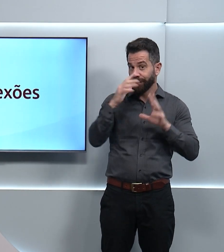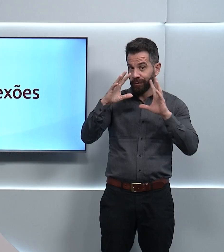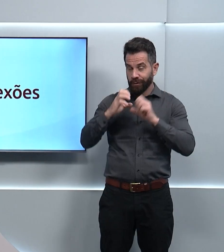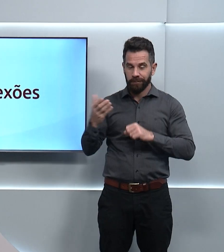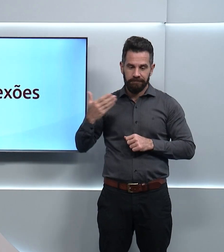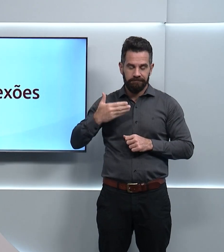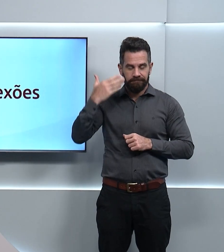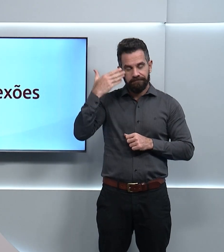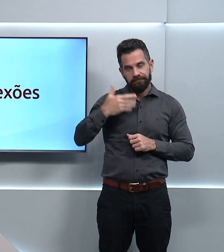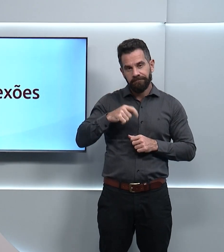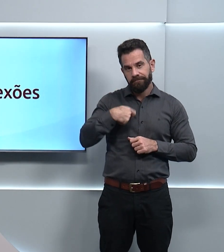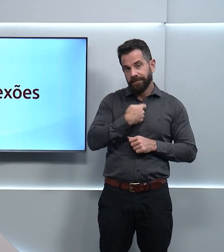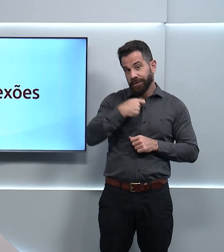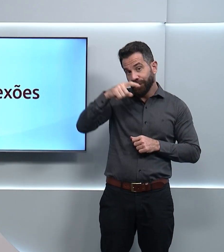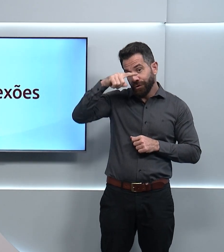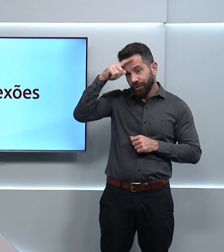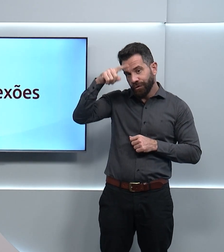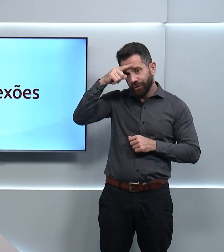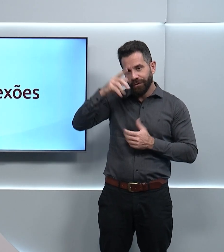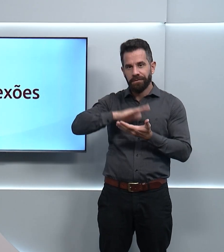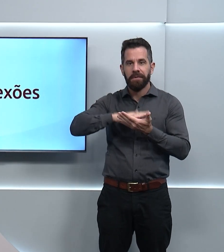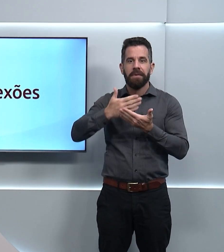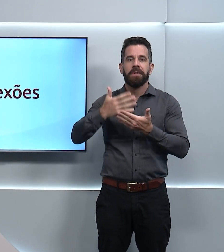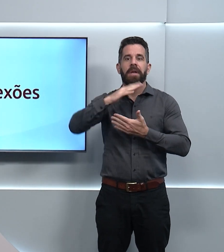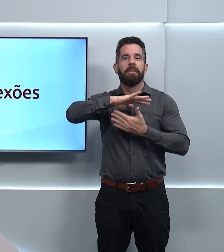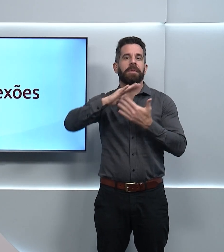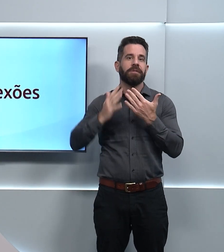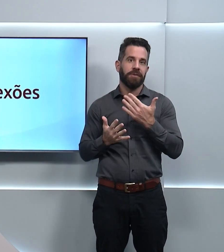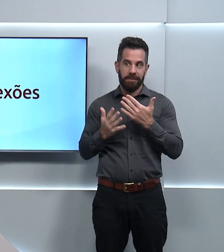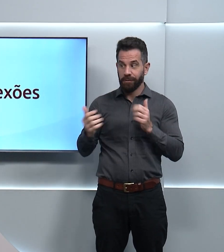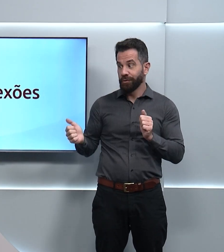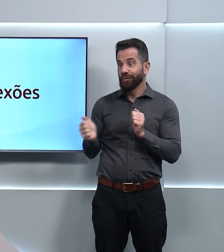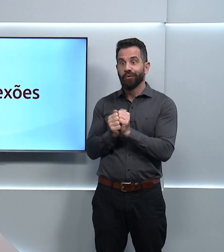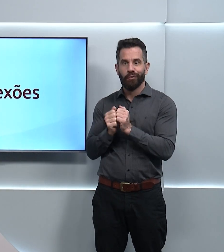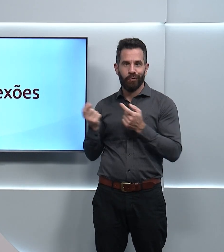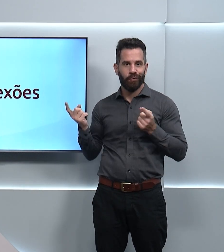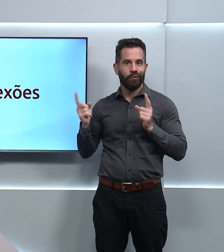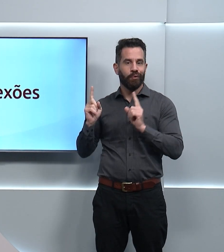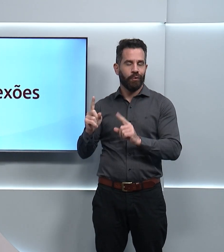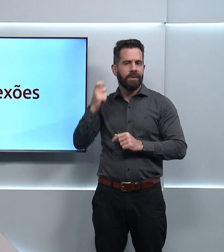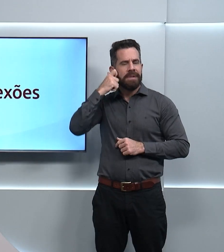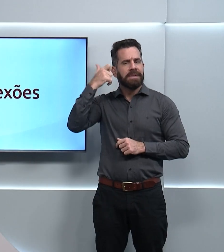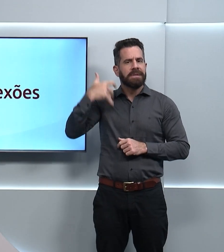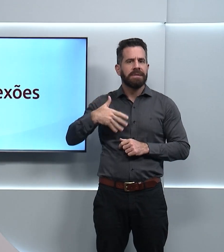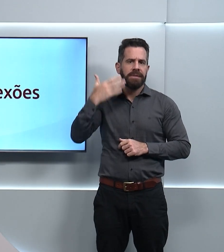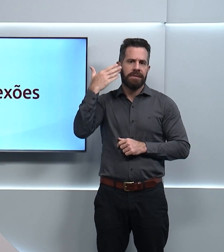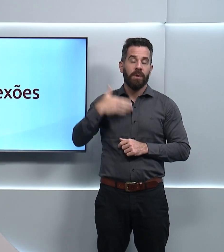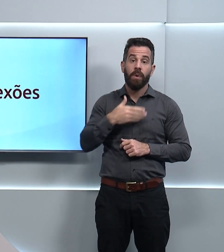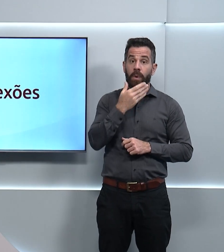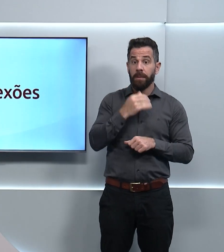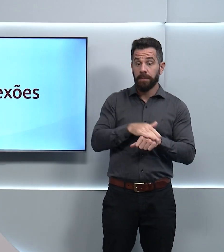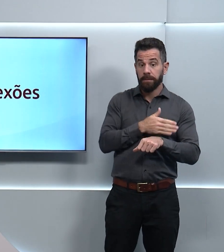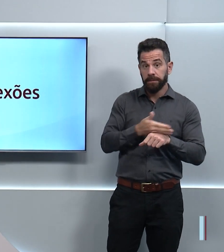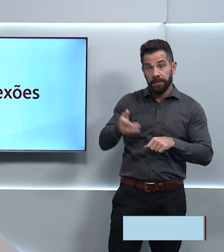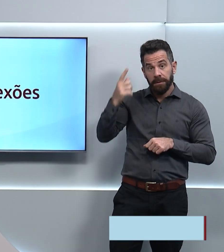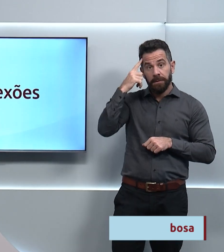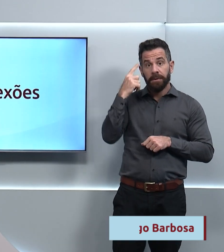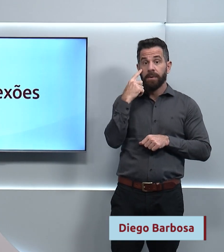Diego Barbosa. Ele faz a interpretação para Libras no estúdio e se descreve como um homem de pele clara, com cabelos e olhos castanhos e barba